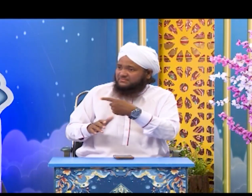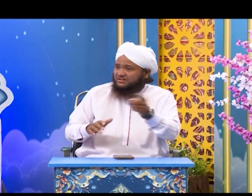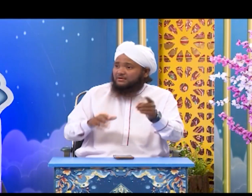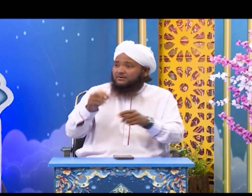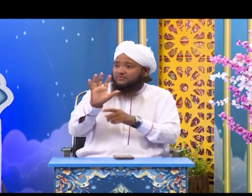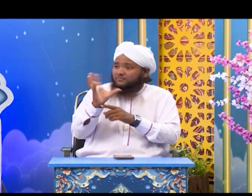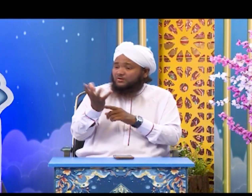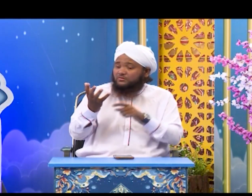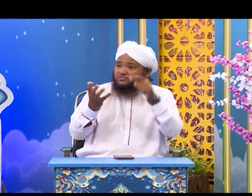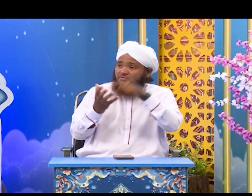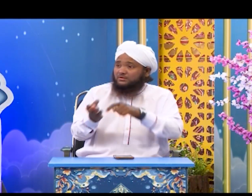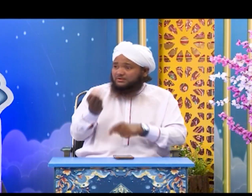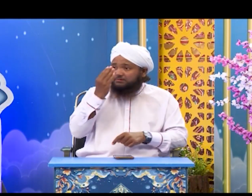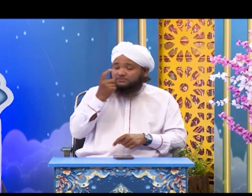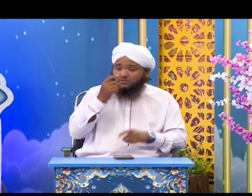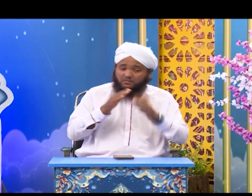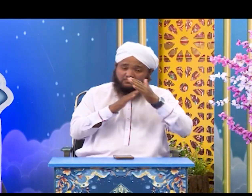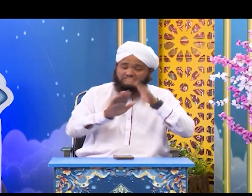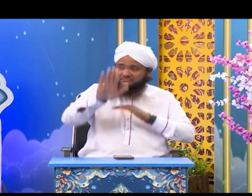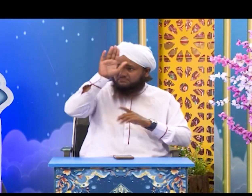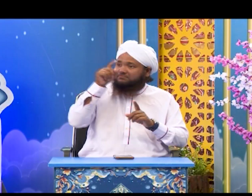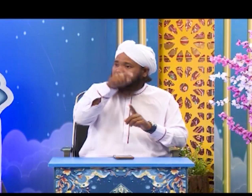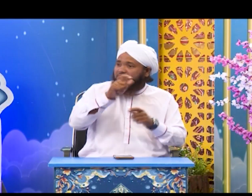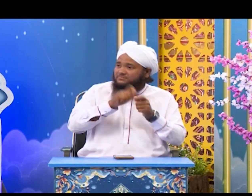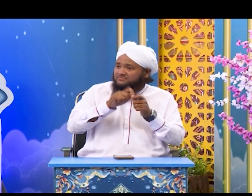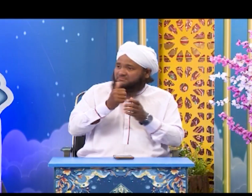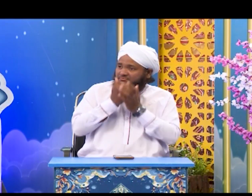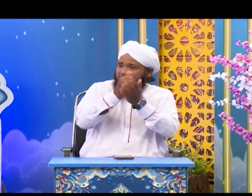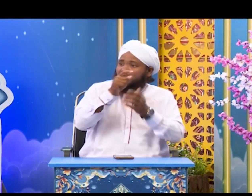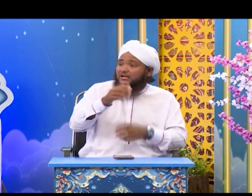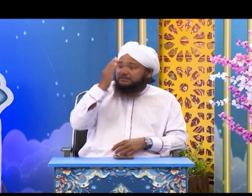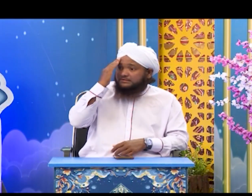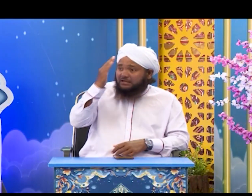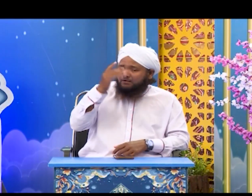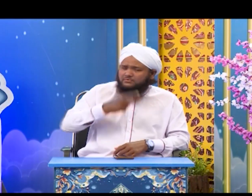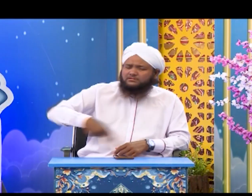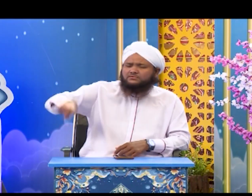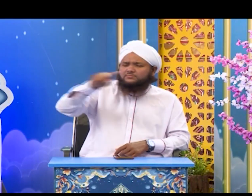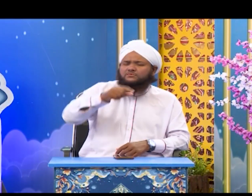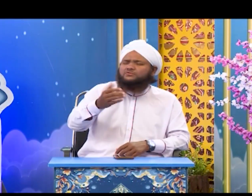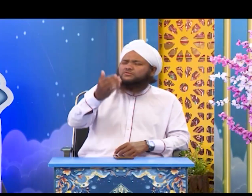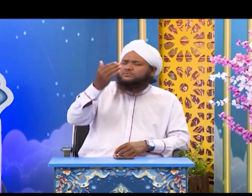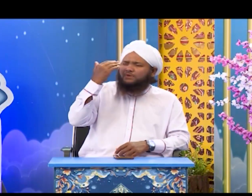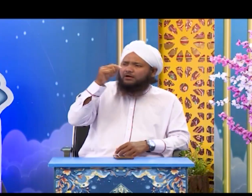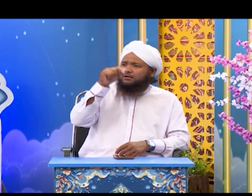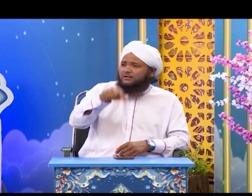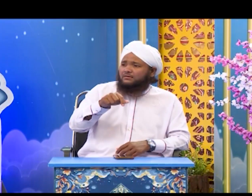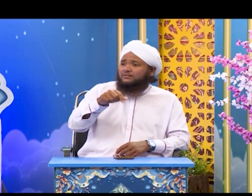کا عزت دار فرد بنایا۔ الغرض اسلام نے عورت پر ڈھائے جانے والے مظالم کا باب یعنی